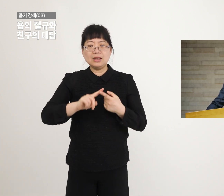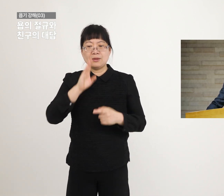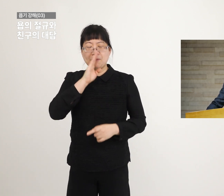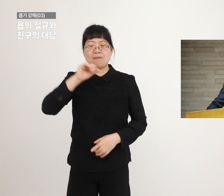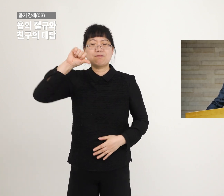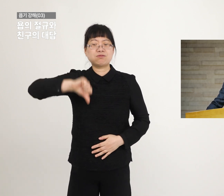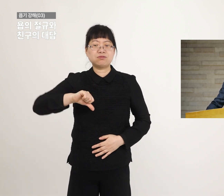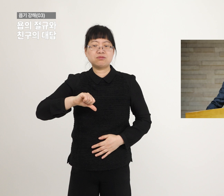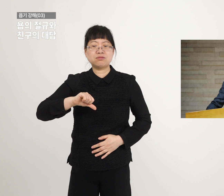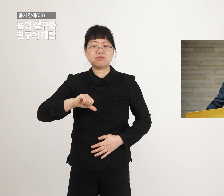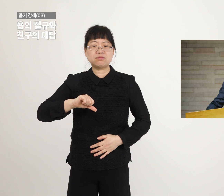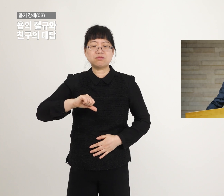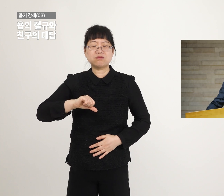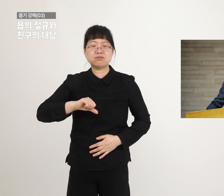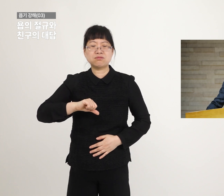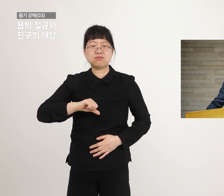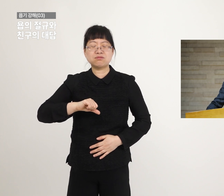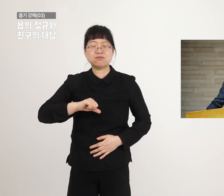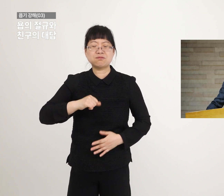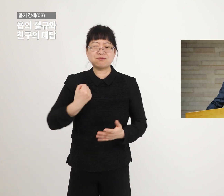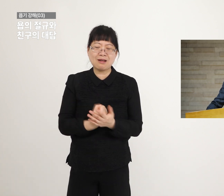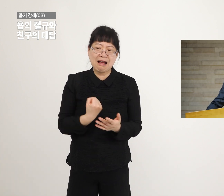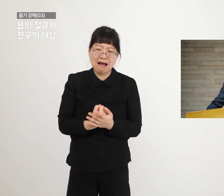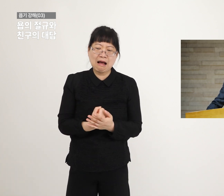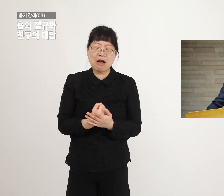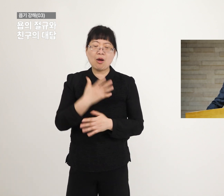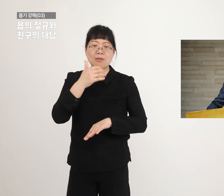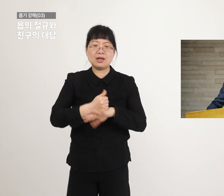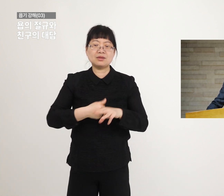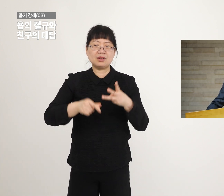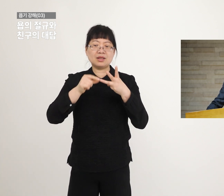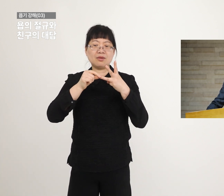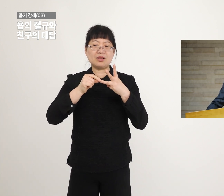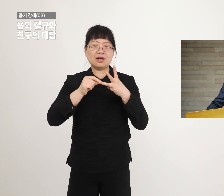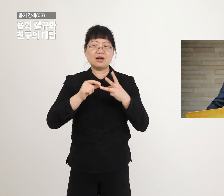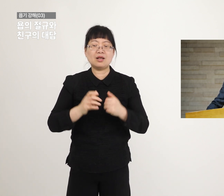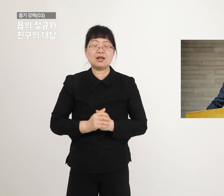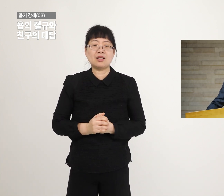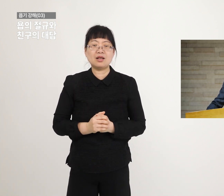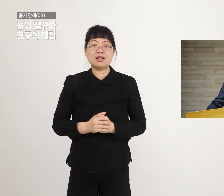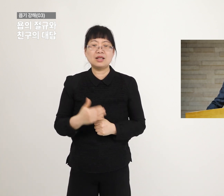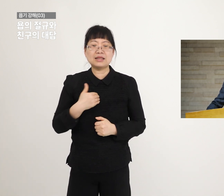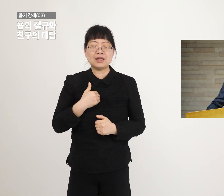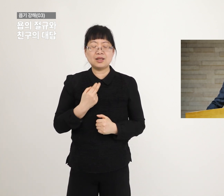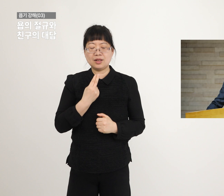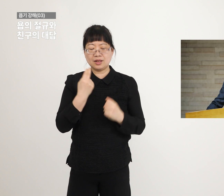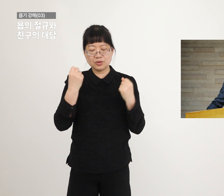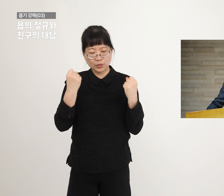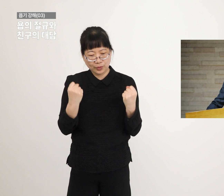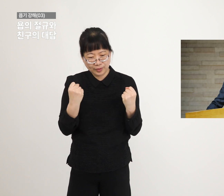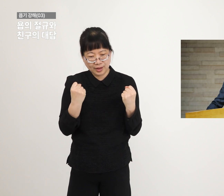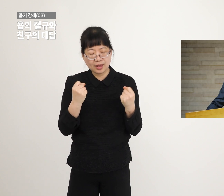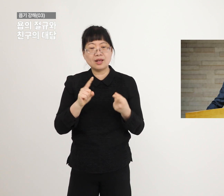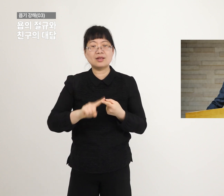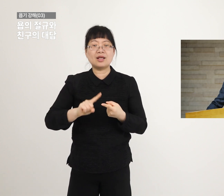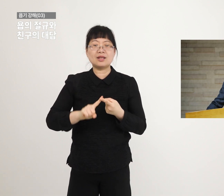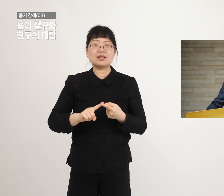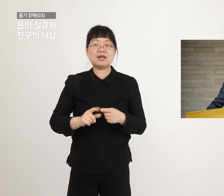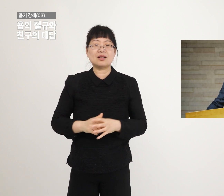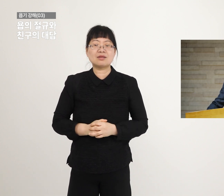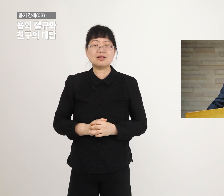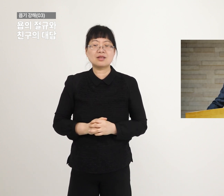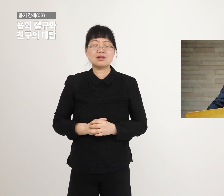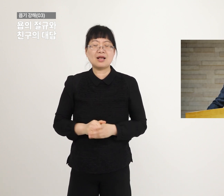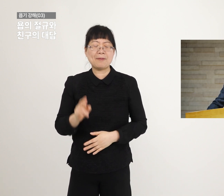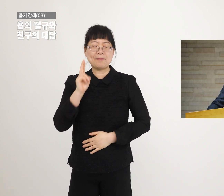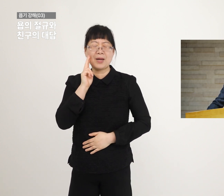해요. 탄식을 해요. 그리고 마지막 세 번째는 자기 존재에 대해서